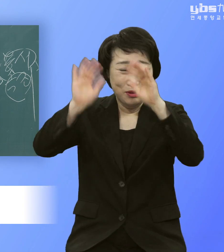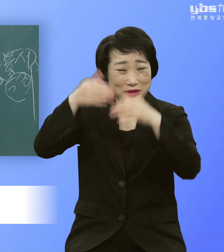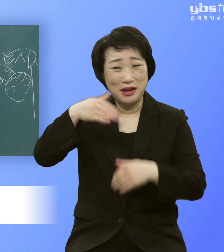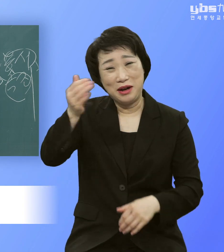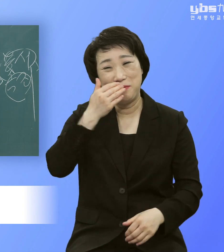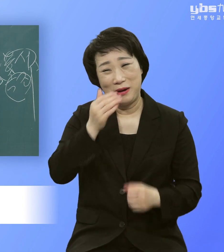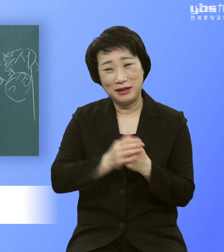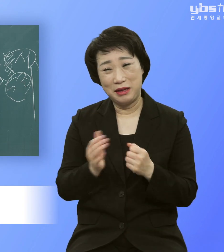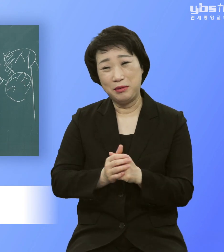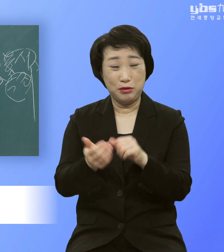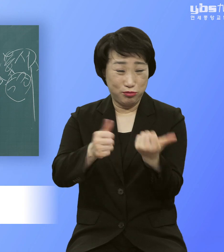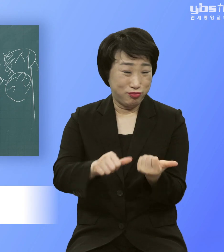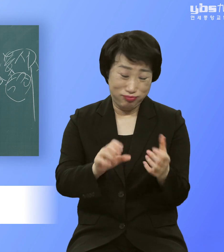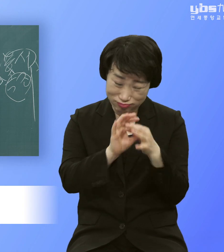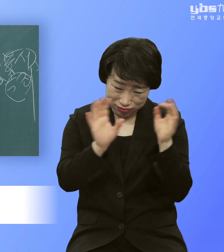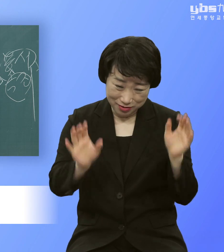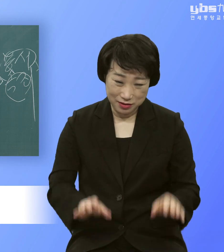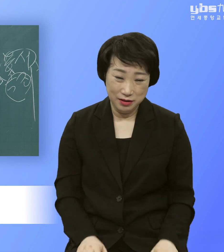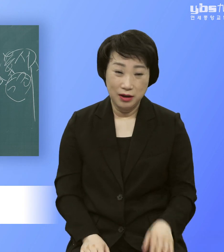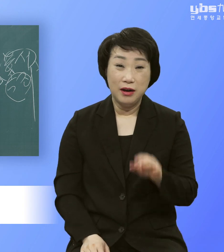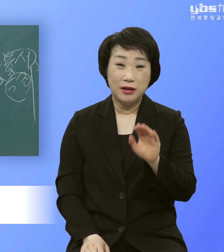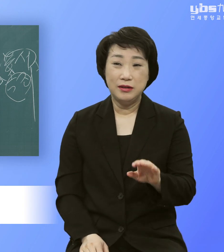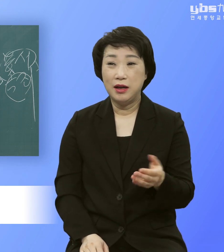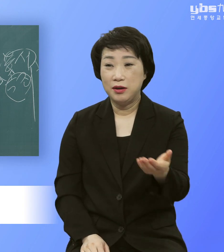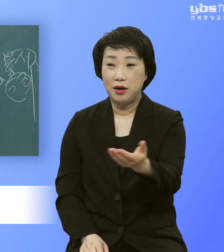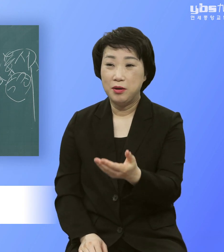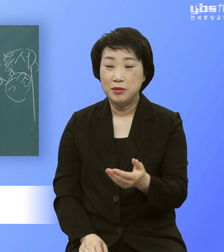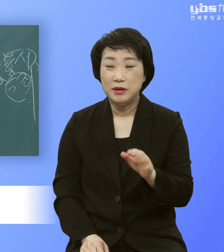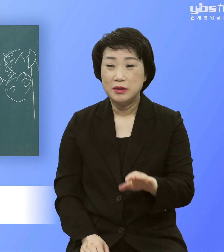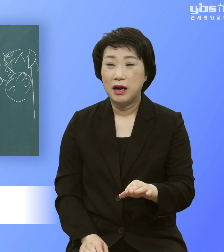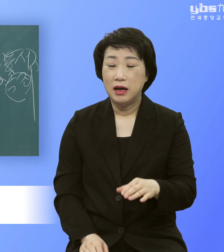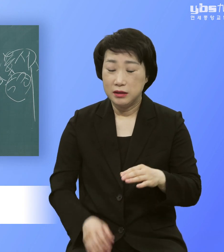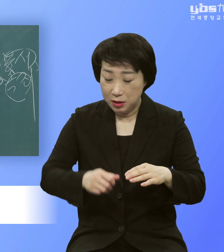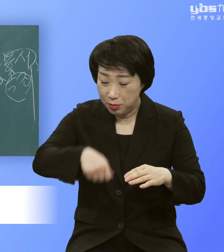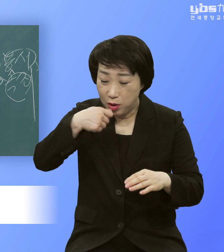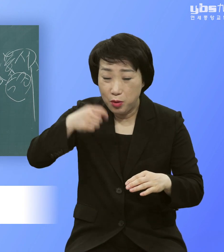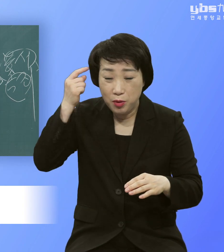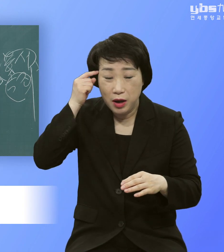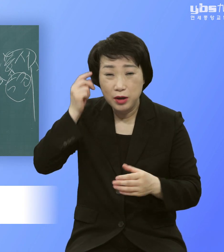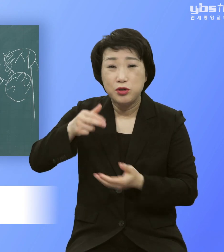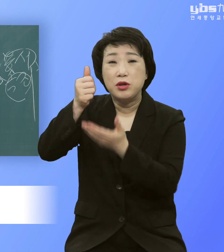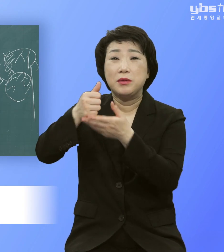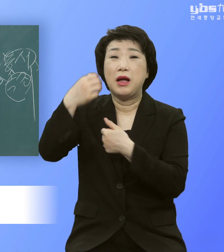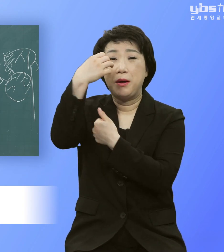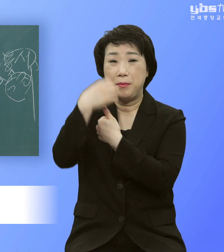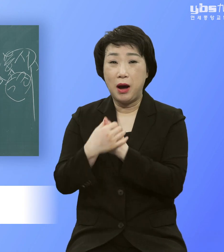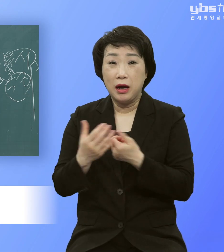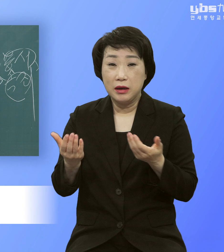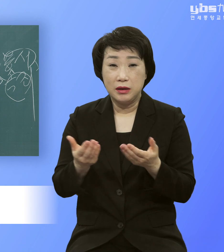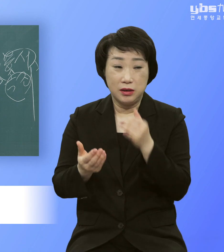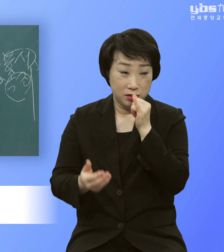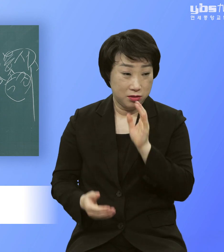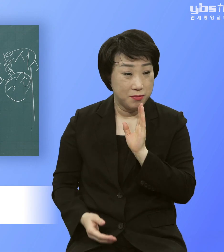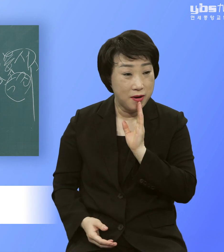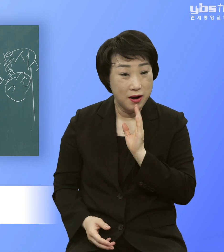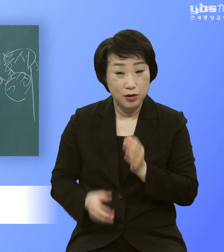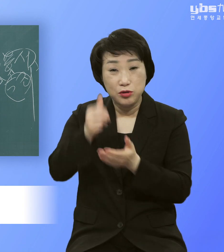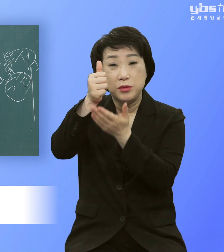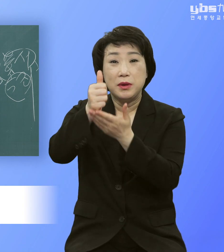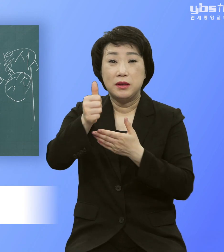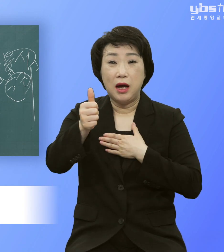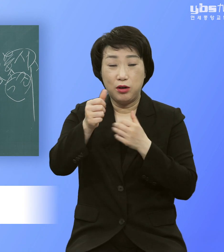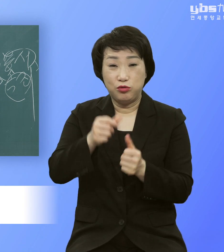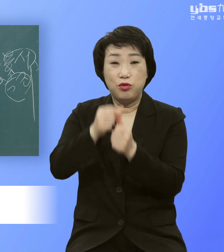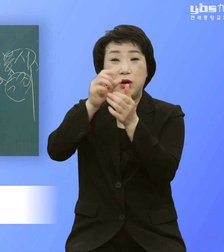것이니까 죽어도 그렇잖아요. 그런데 왜 먹느냐? 주님이 내게 맡긴 사역을 주님이